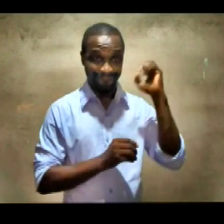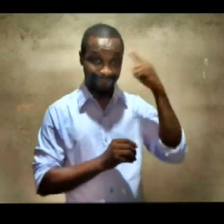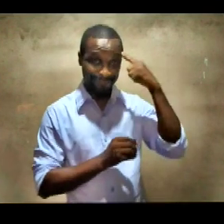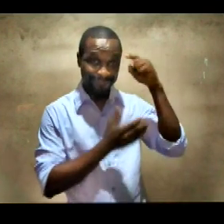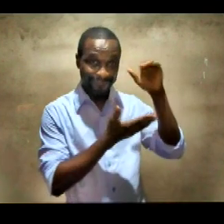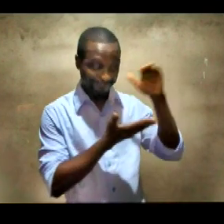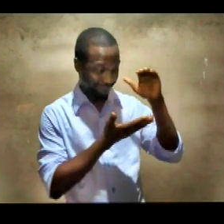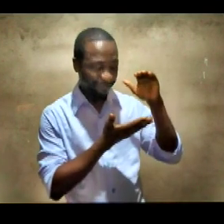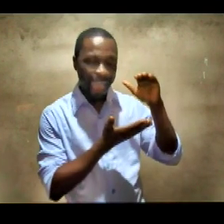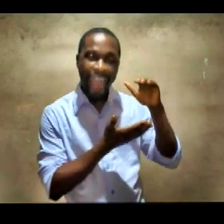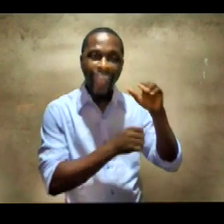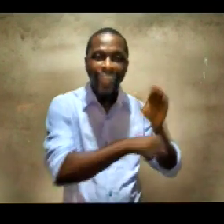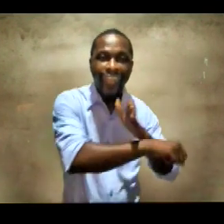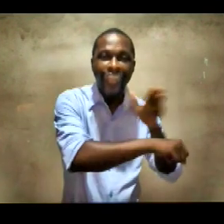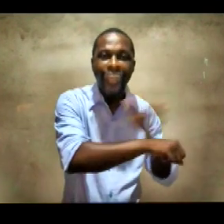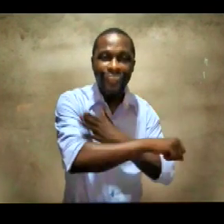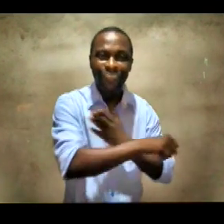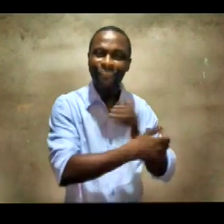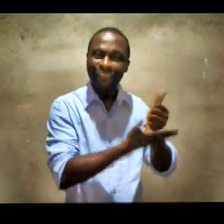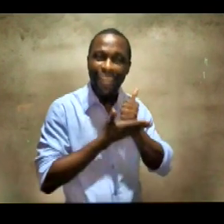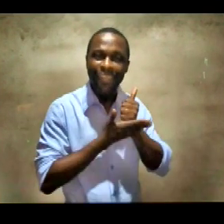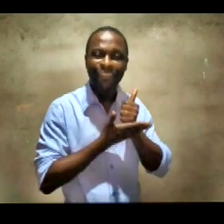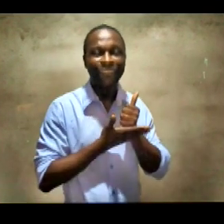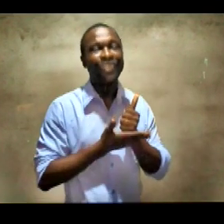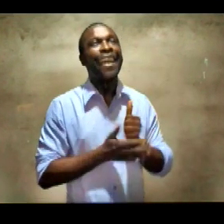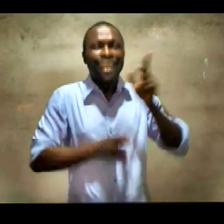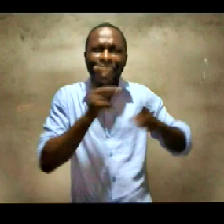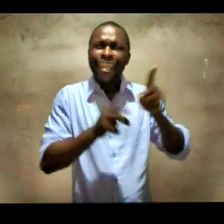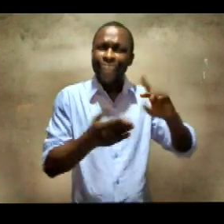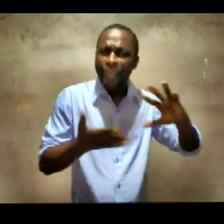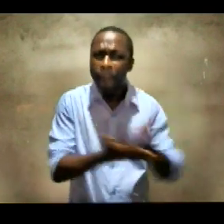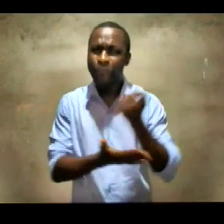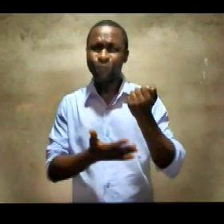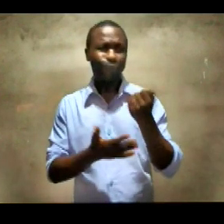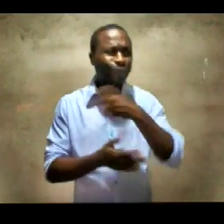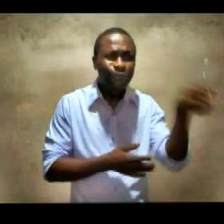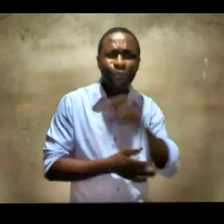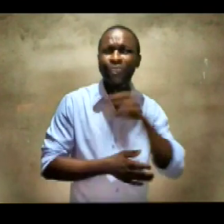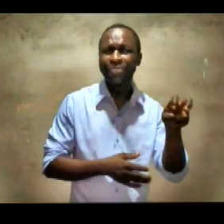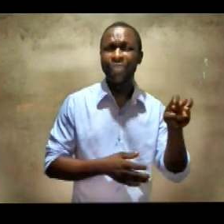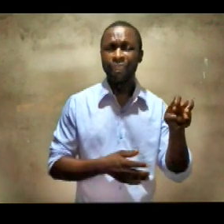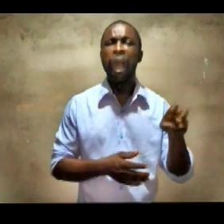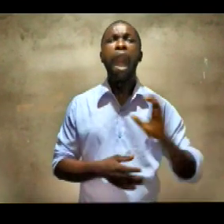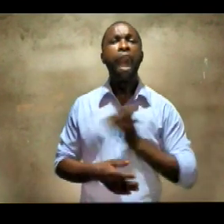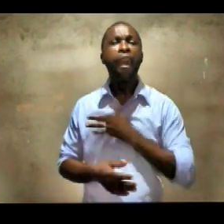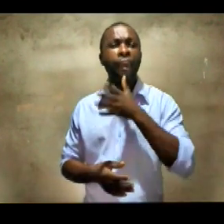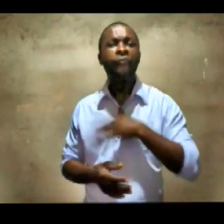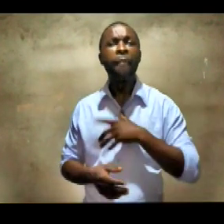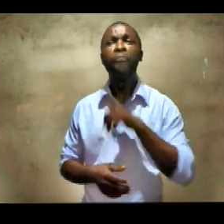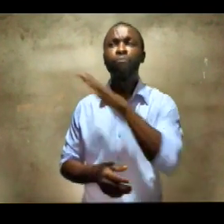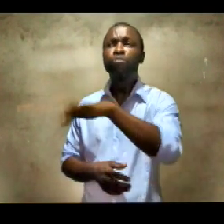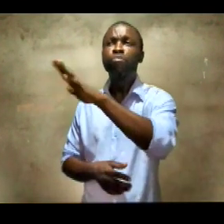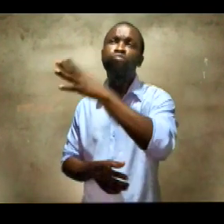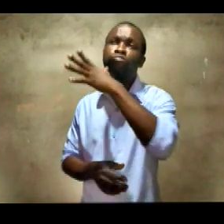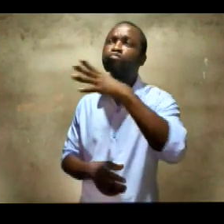à l'aise. Nos femmes comme ça là, on les champs, il y a les bâtons de manioc qui font peut-être dedans.